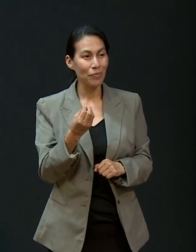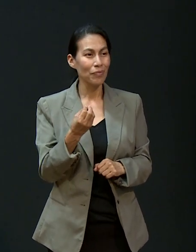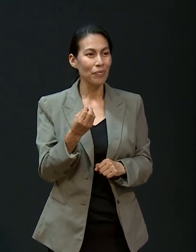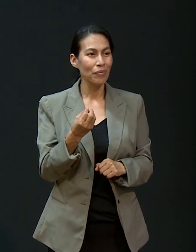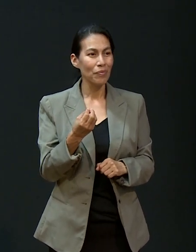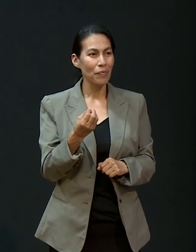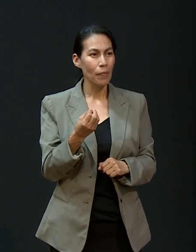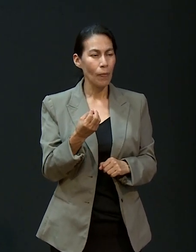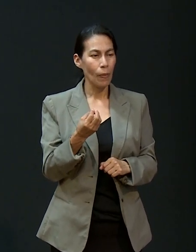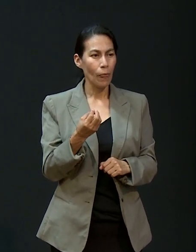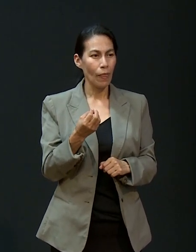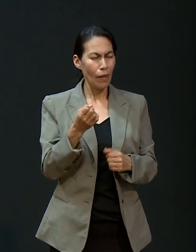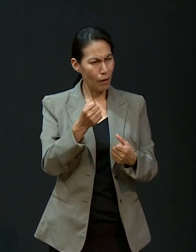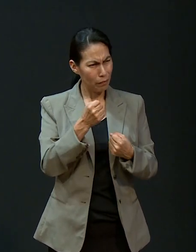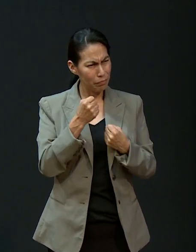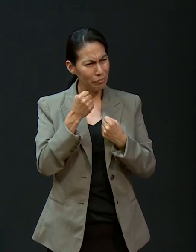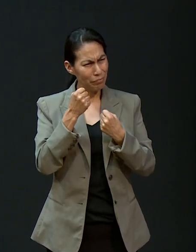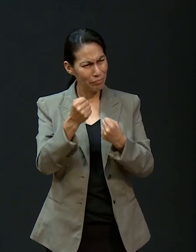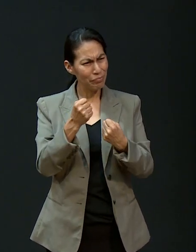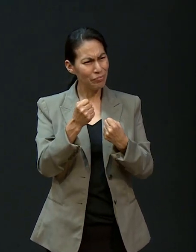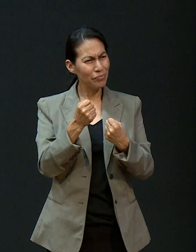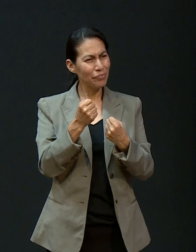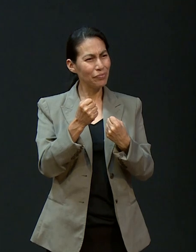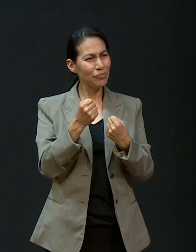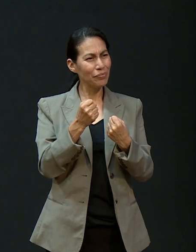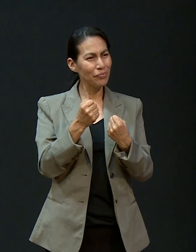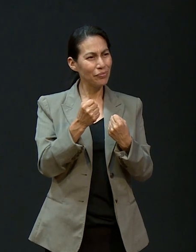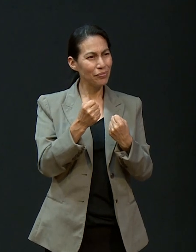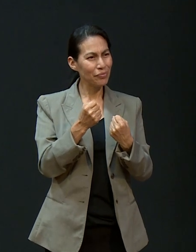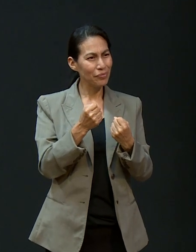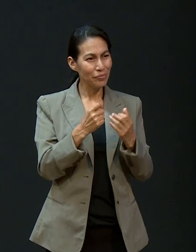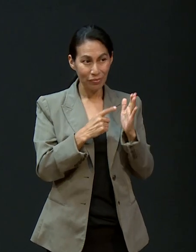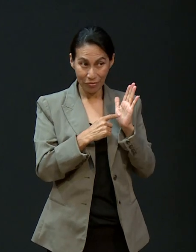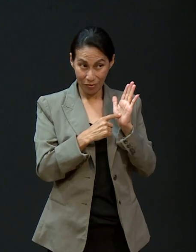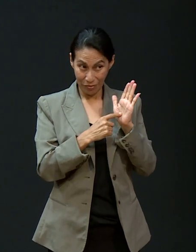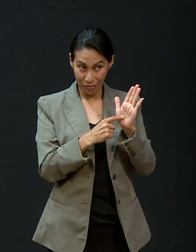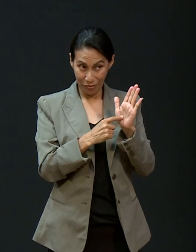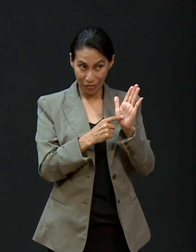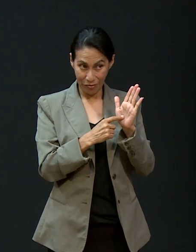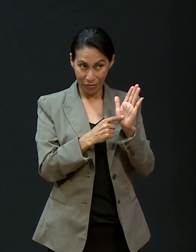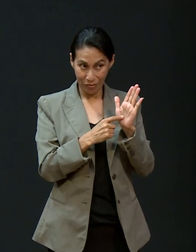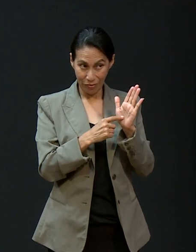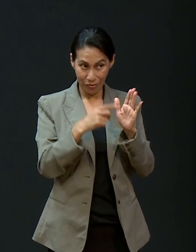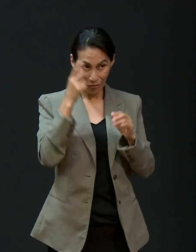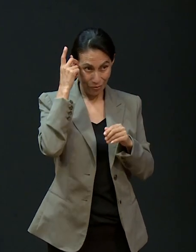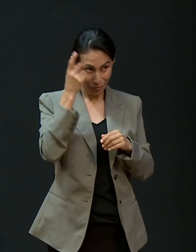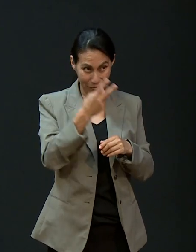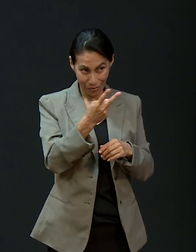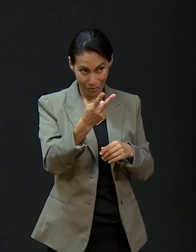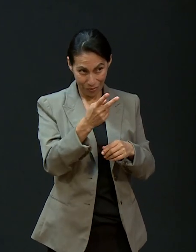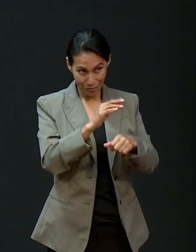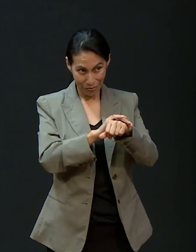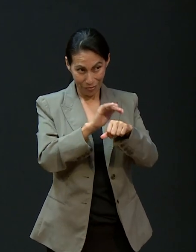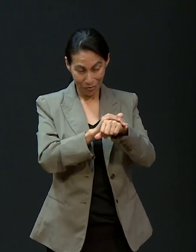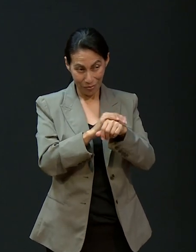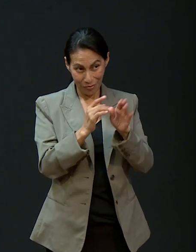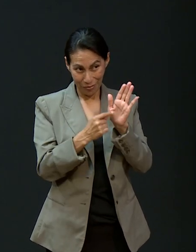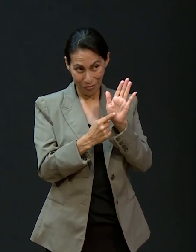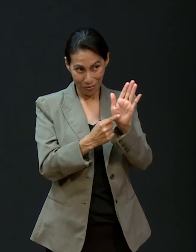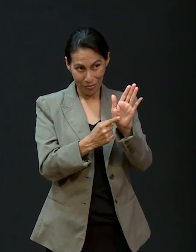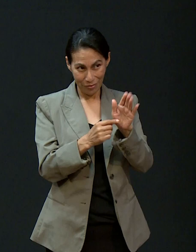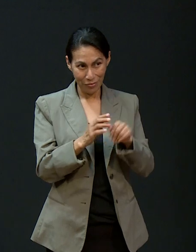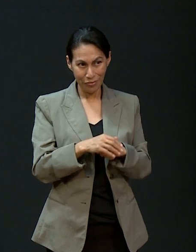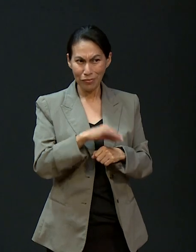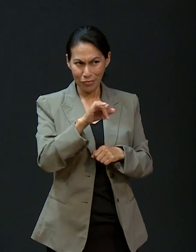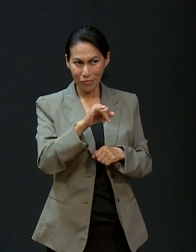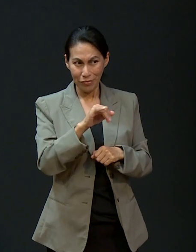extraordinario, maravilloso, que sin lugar a dudas les manifestó Dios a sus